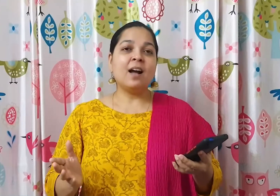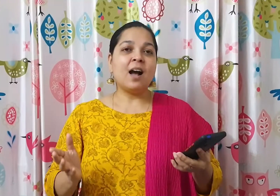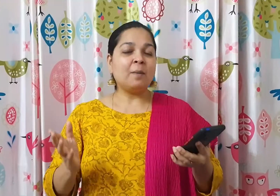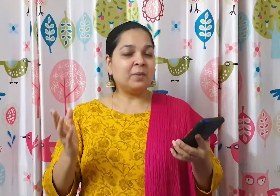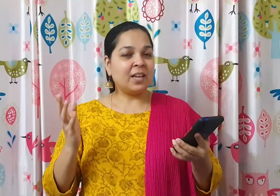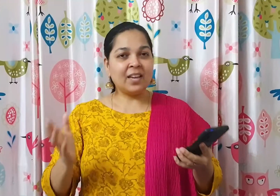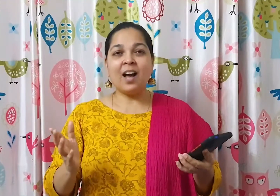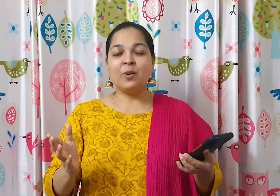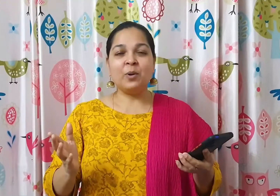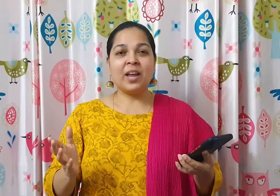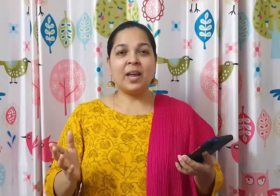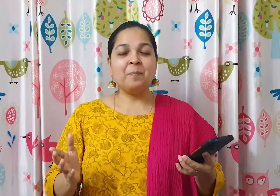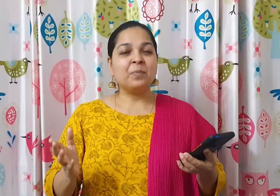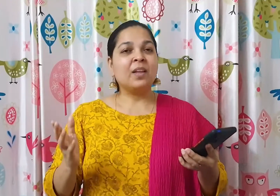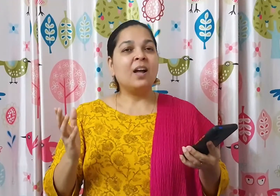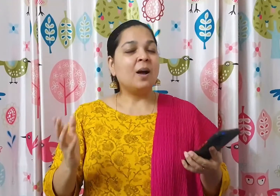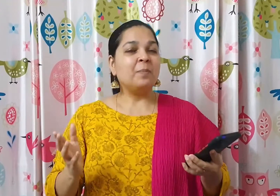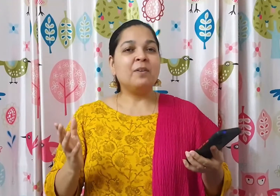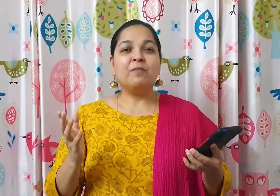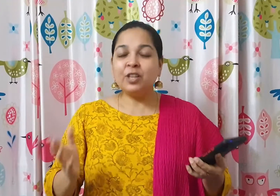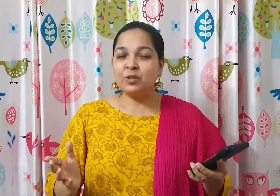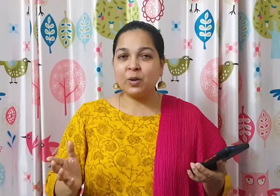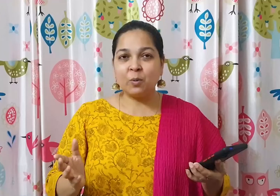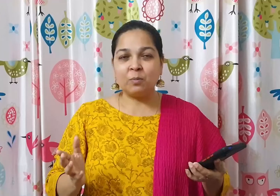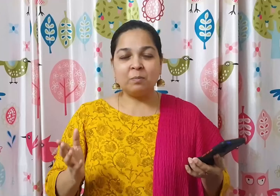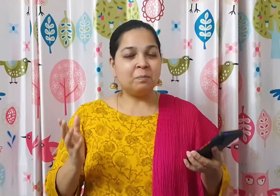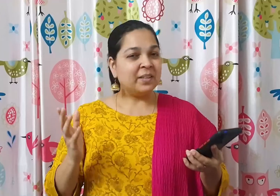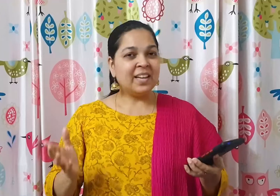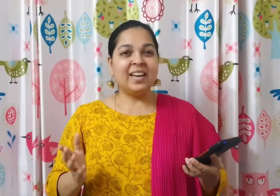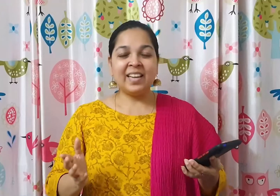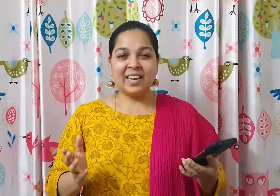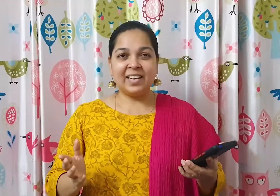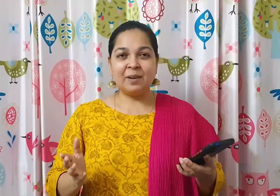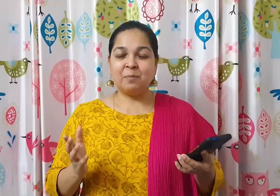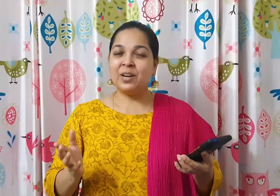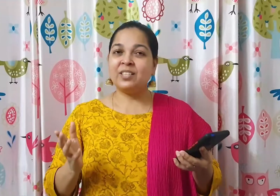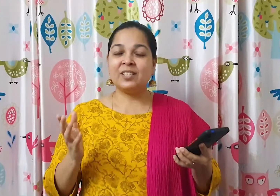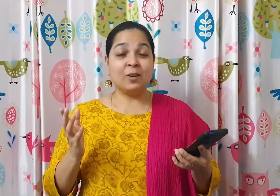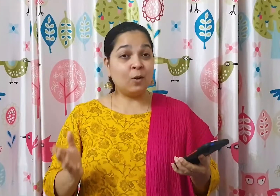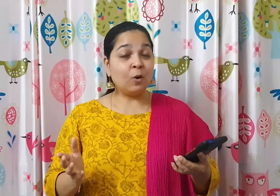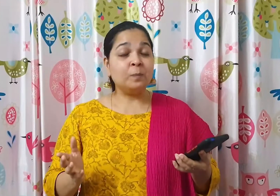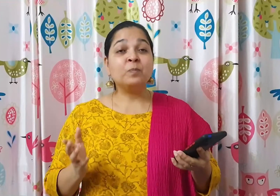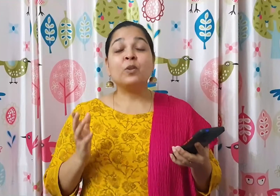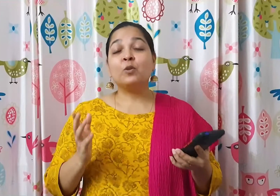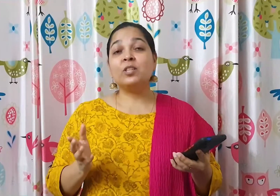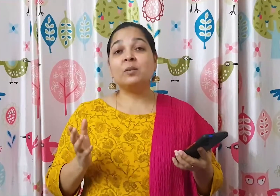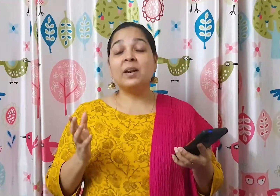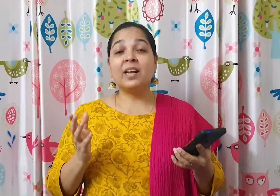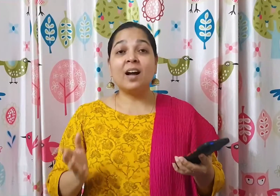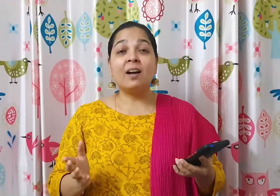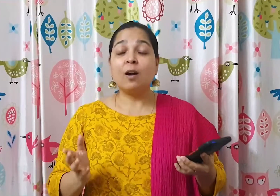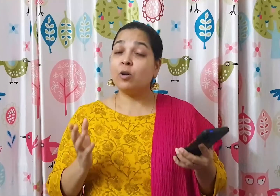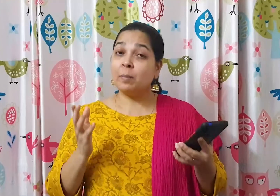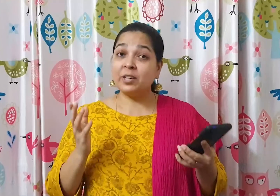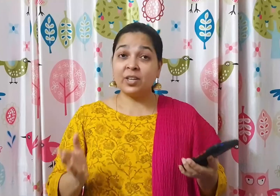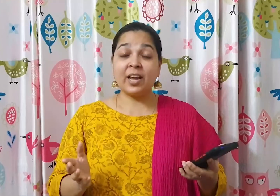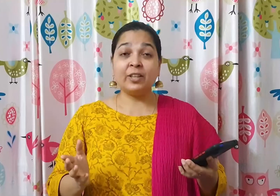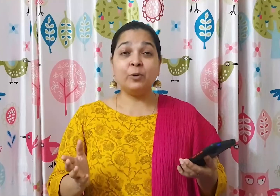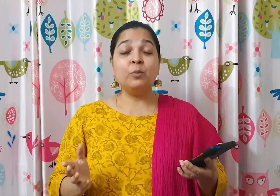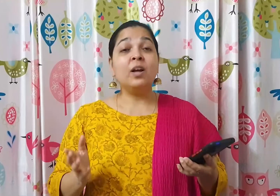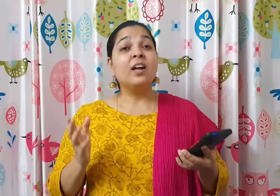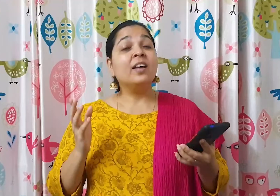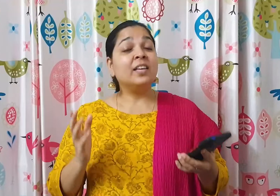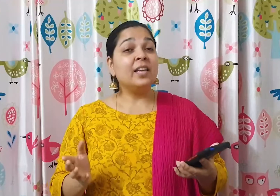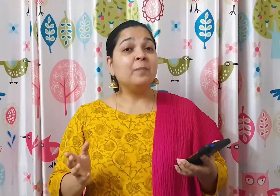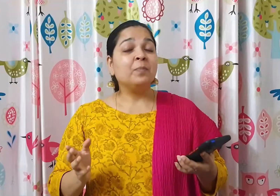ৰচনাত্মক যোগ্যতা হয় আৰু এয়া আটাইতকৈ ডাঙৰ আশীৰ্বাদ হয় যিটো ঈশ্বৰে আমাক দিছে। হালেলুয়া প্ৰেইজ দ্য লৰ্ড।